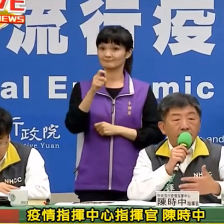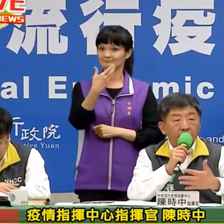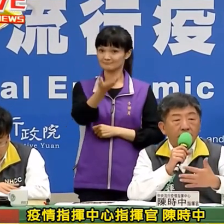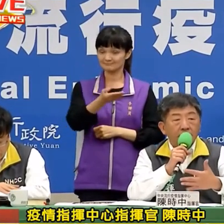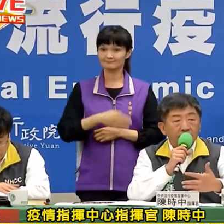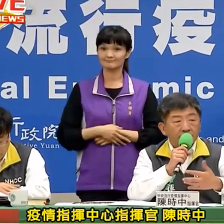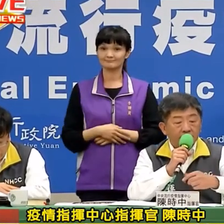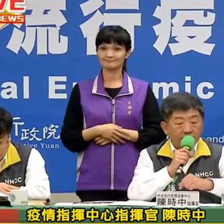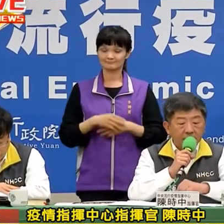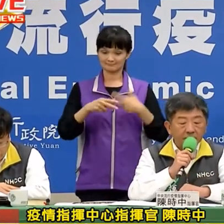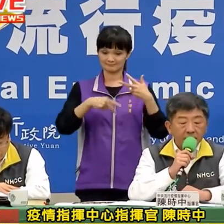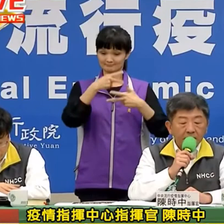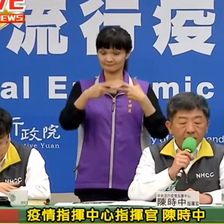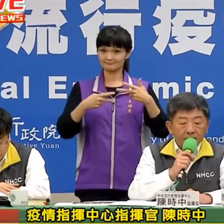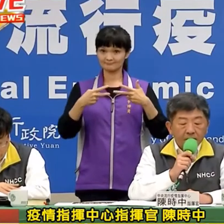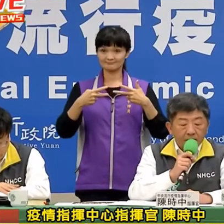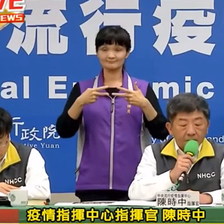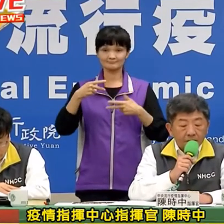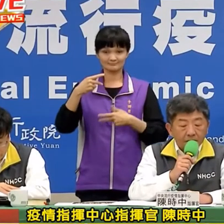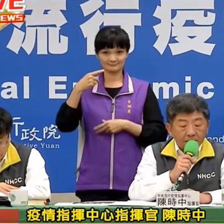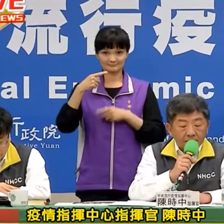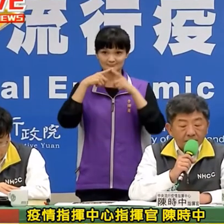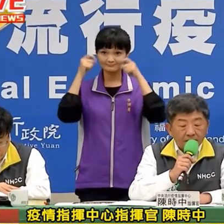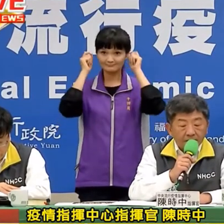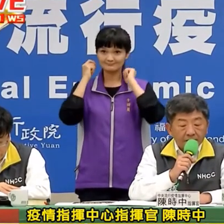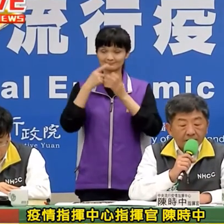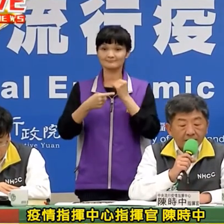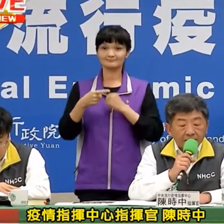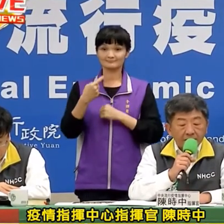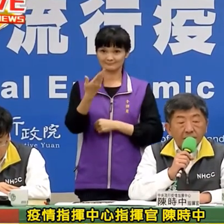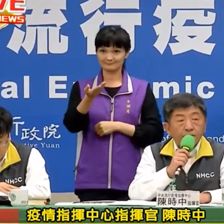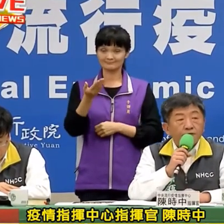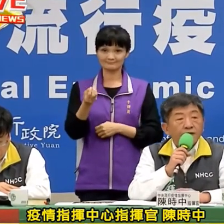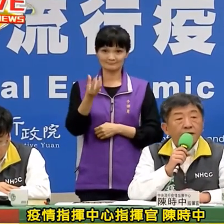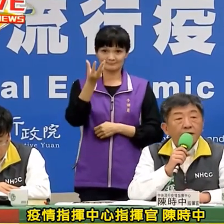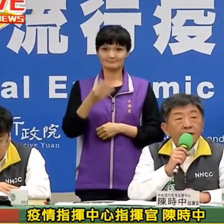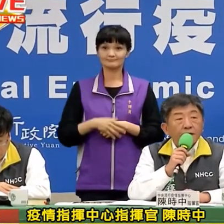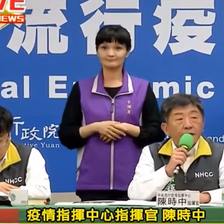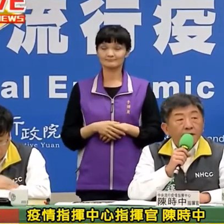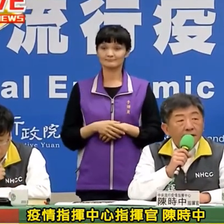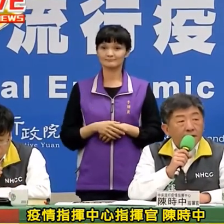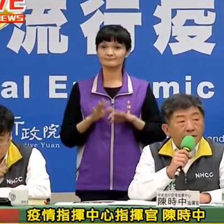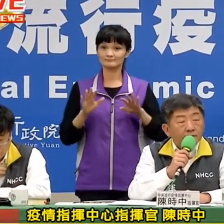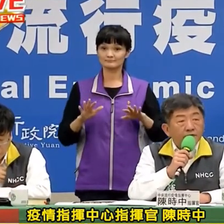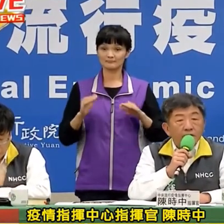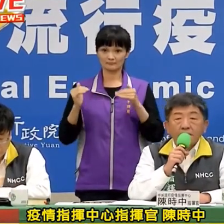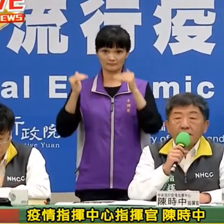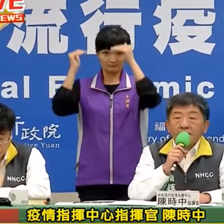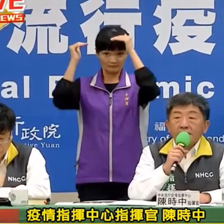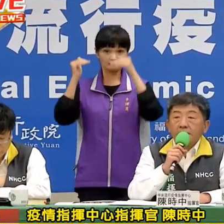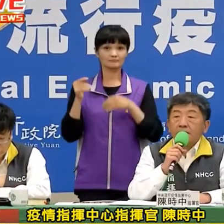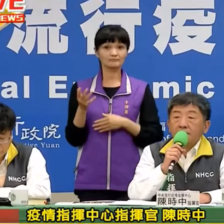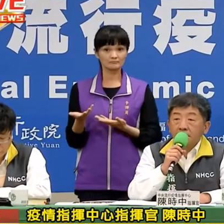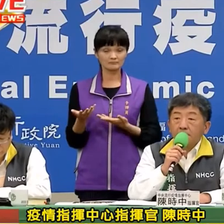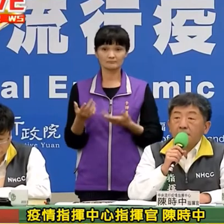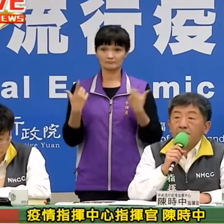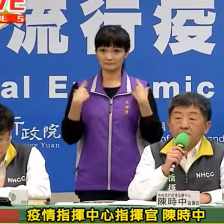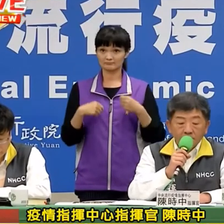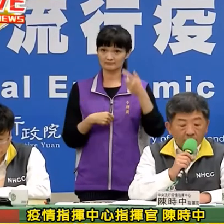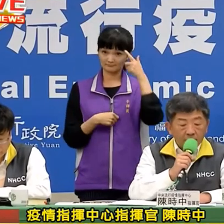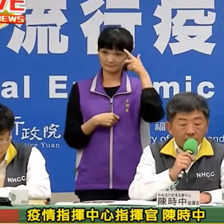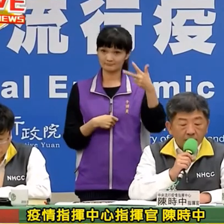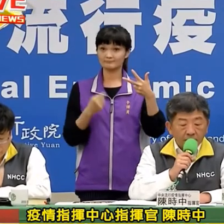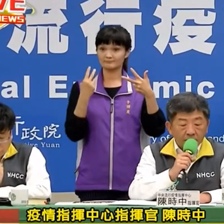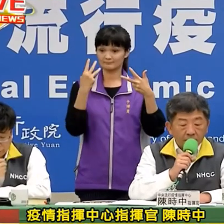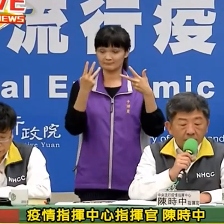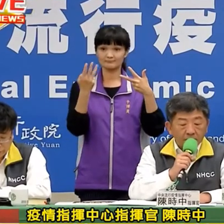2个礼拜的量，啊，那量是14片。那变化比较大的是大人的部分，哈，大人的部分我们本来是